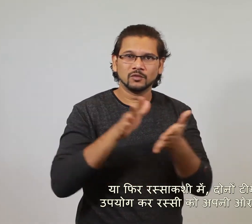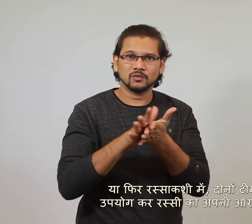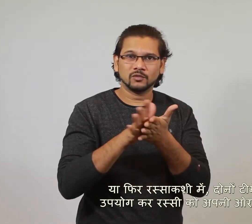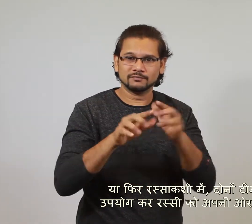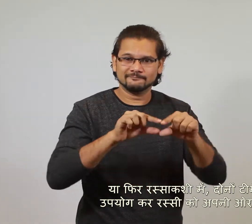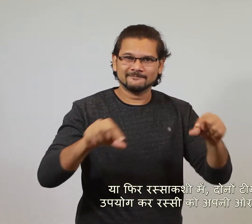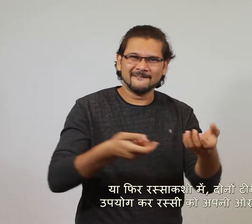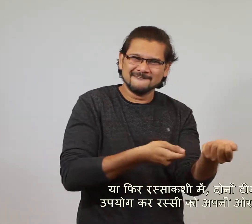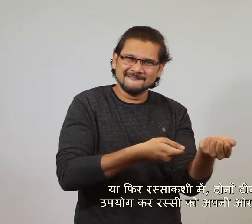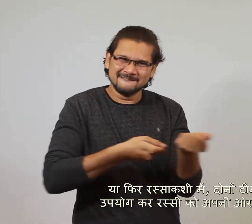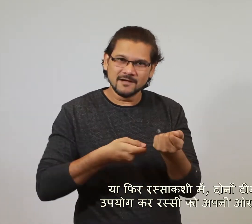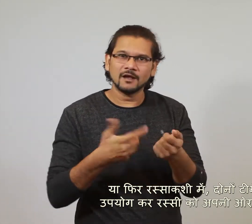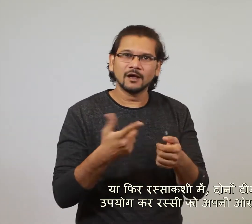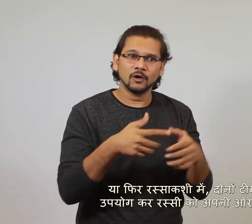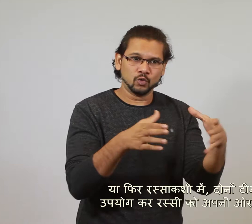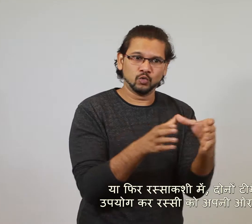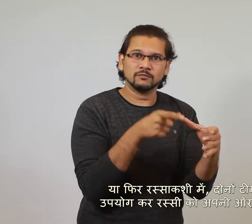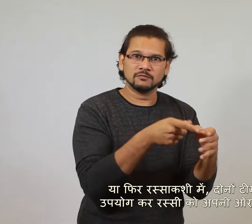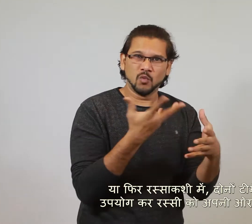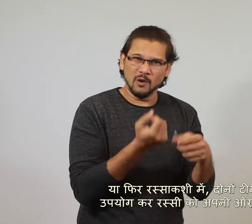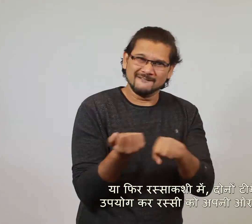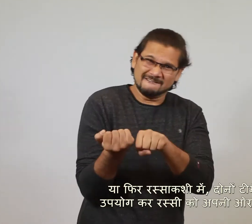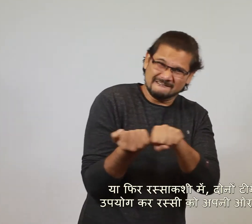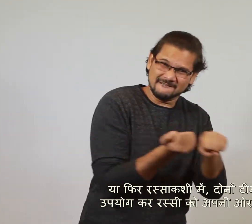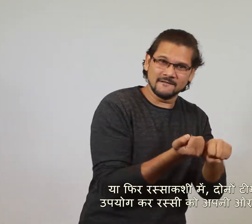टीमें बल का उपयोग कर रस्ती को अपनी ओर खीचती है